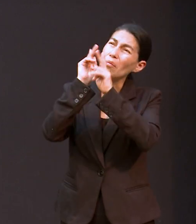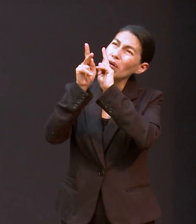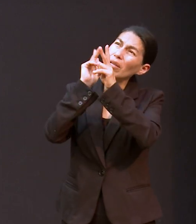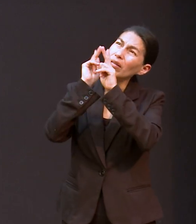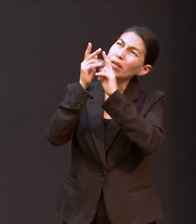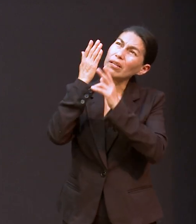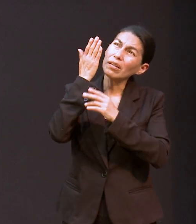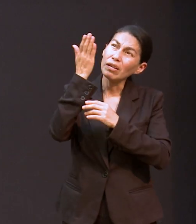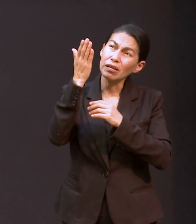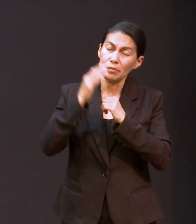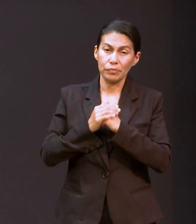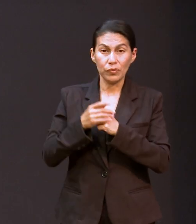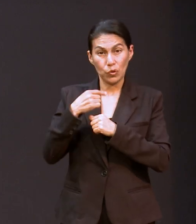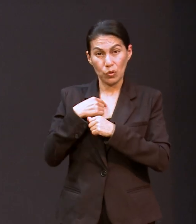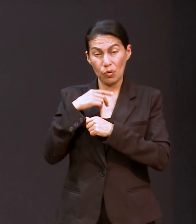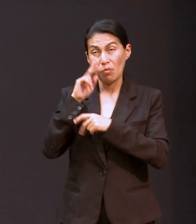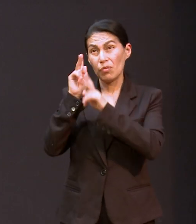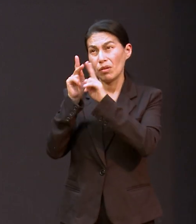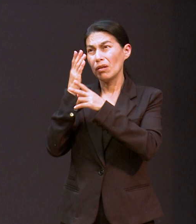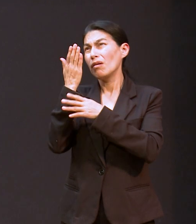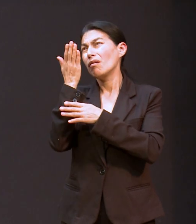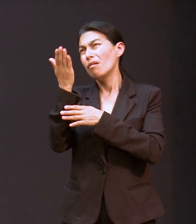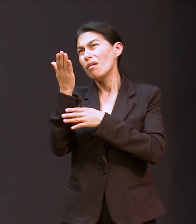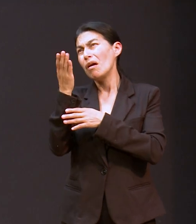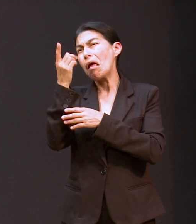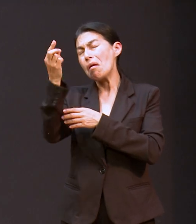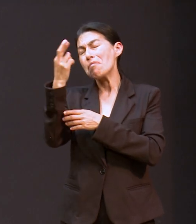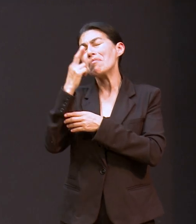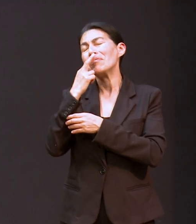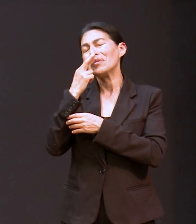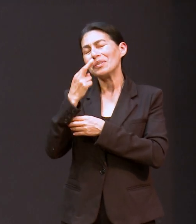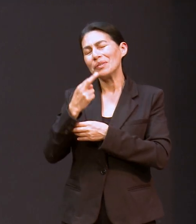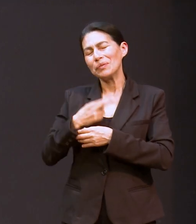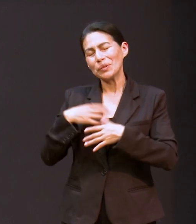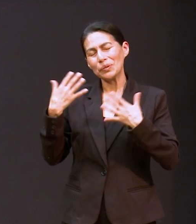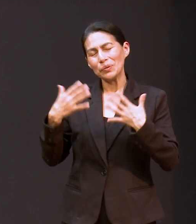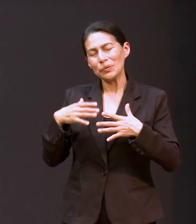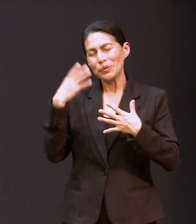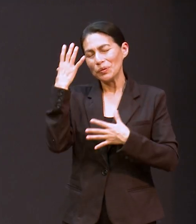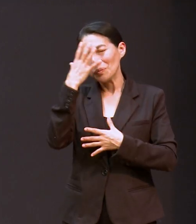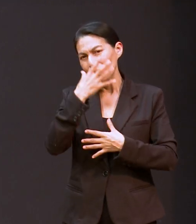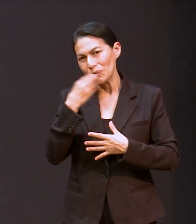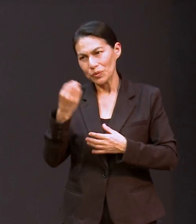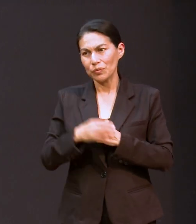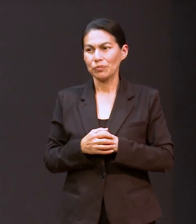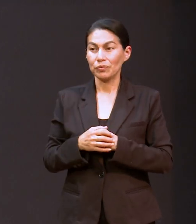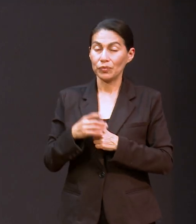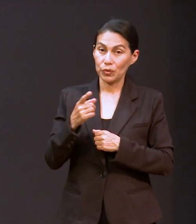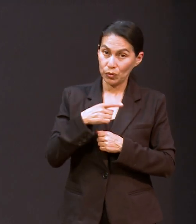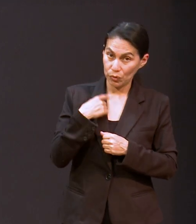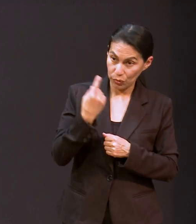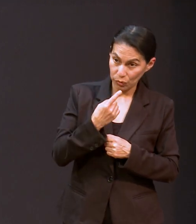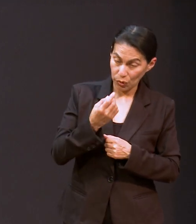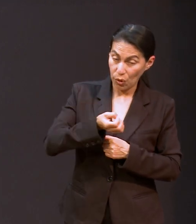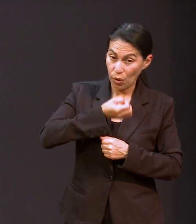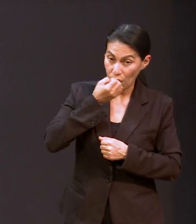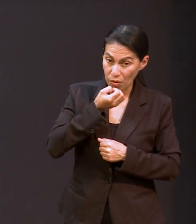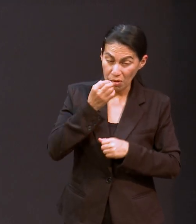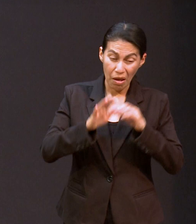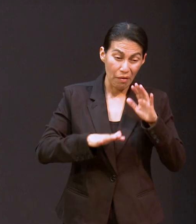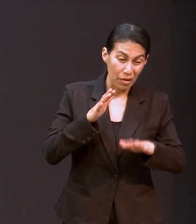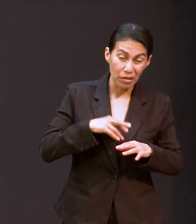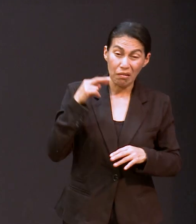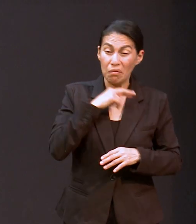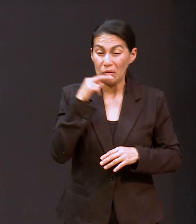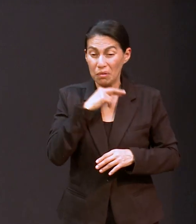muchas veces cuando yo le hablo a él él me responde y es bonito de poder saber cuando nosotros oramos muchos de nosotros